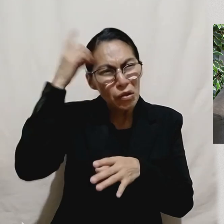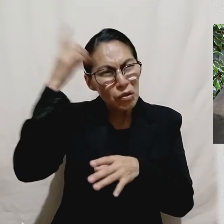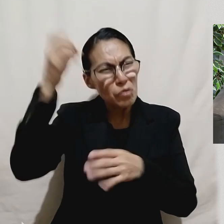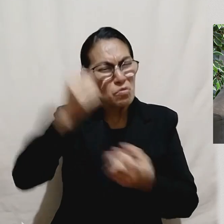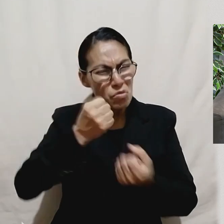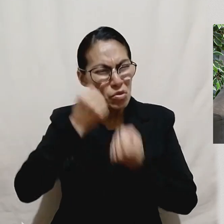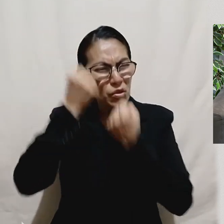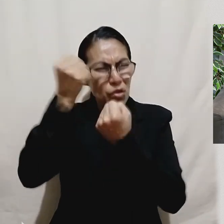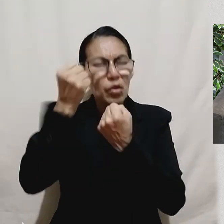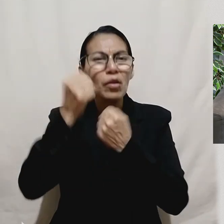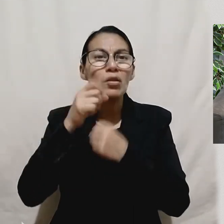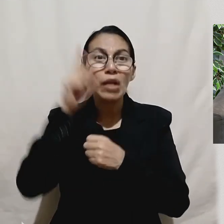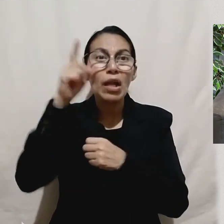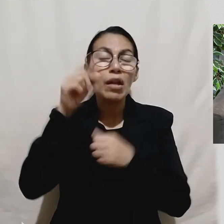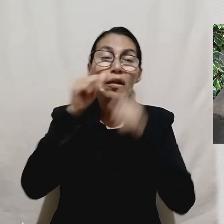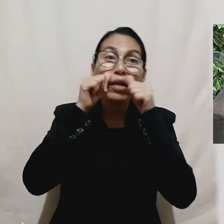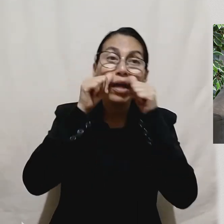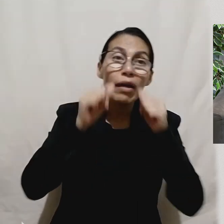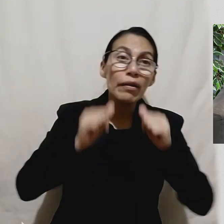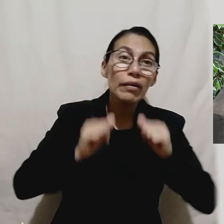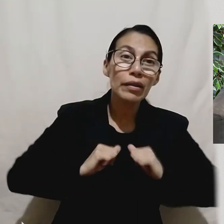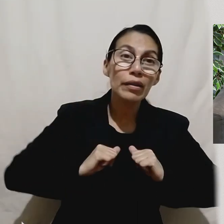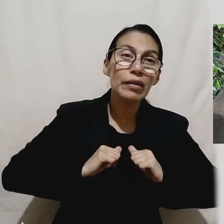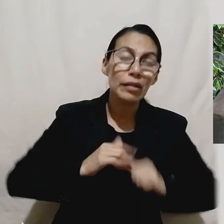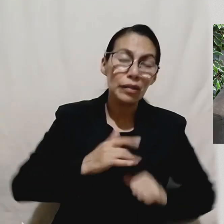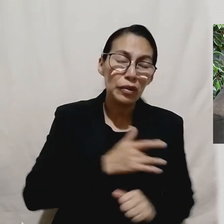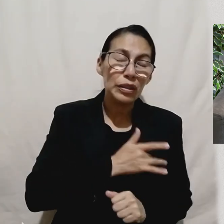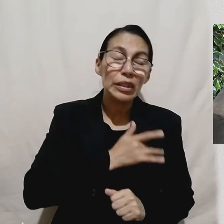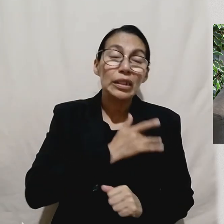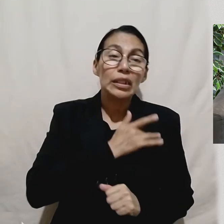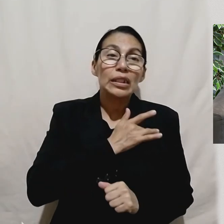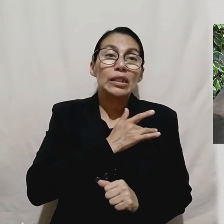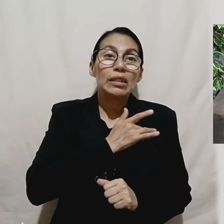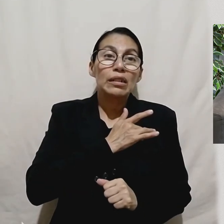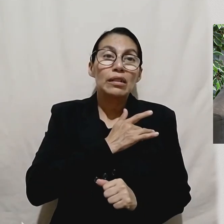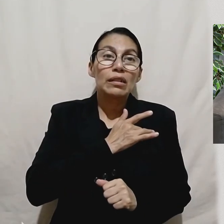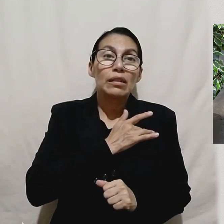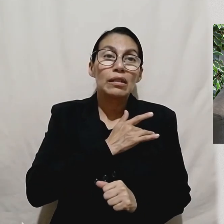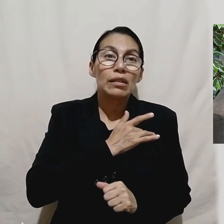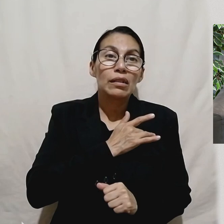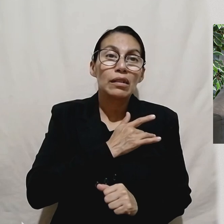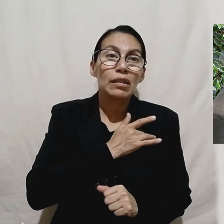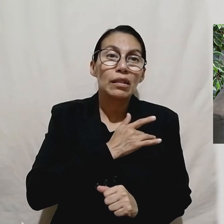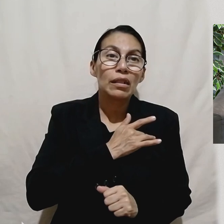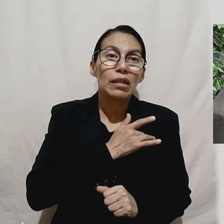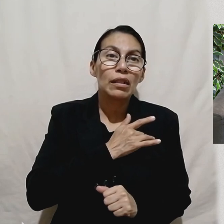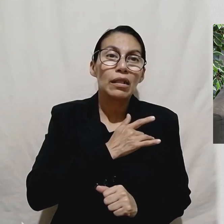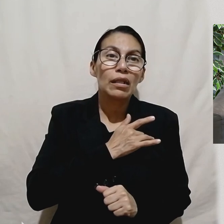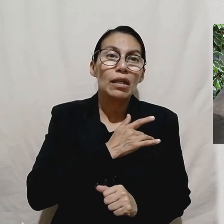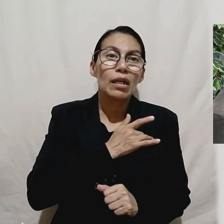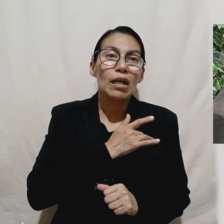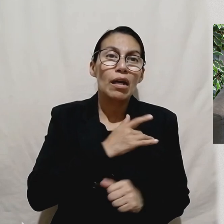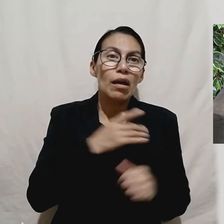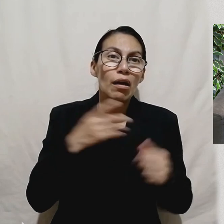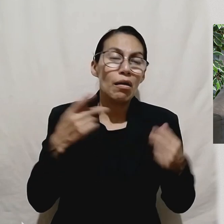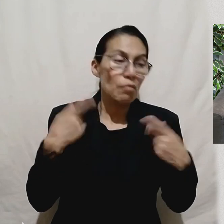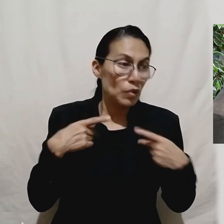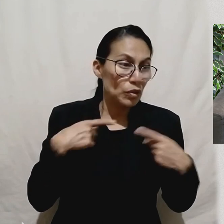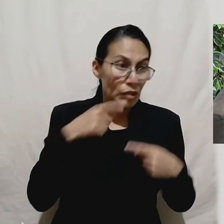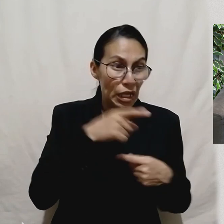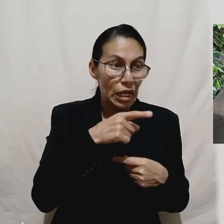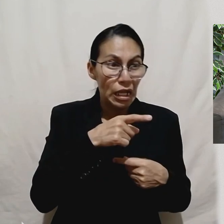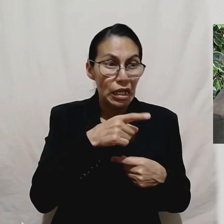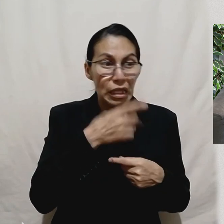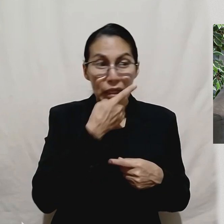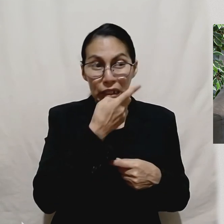omnipotente él está con nosotros él nos escucha y yo sentí este que yo conocí a la persona de la que